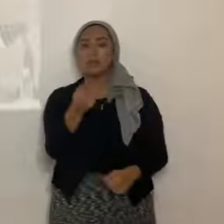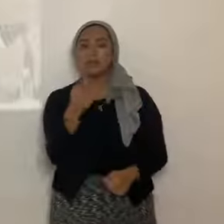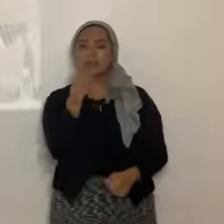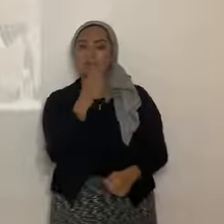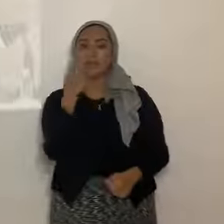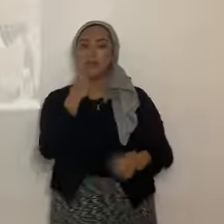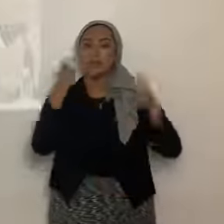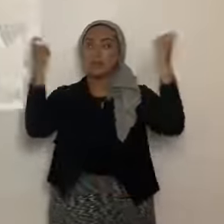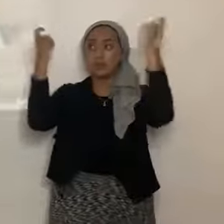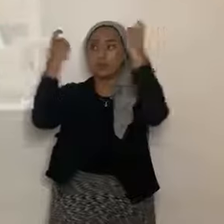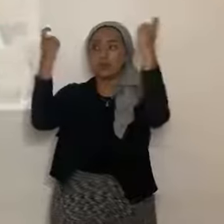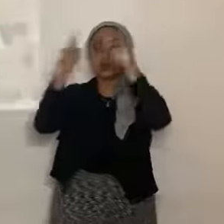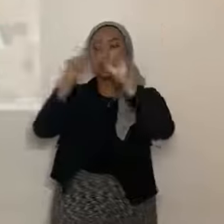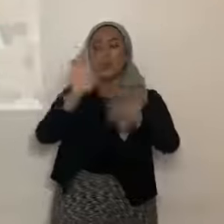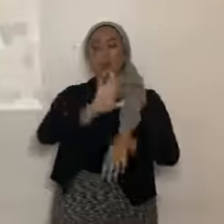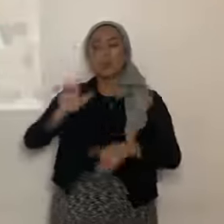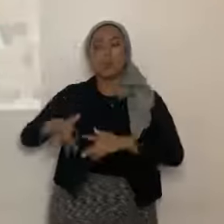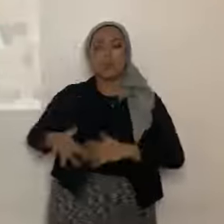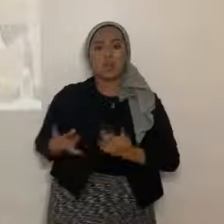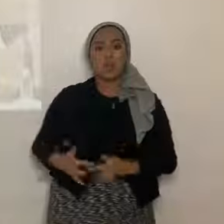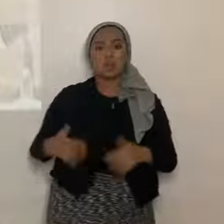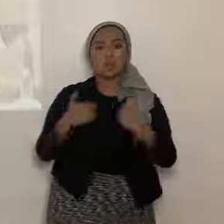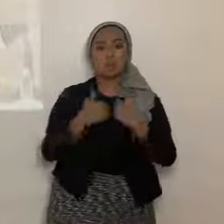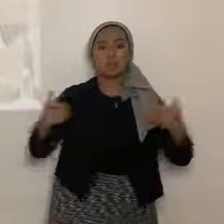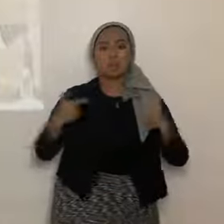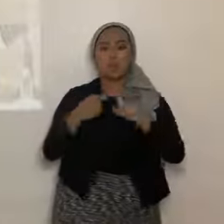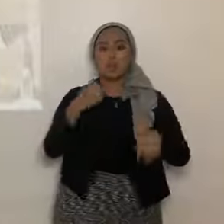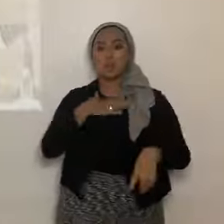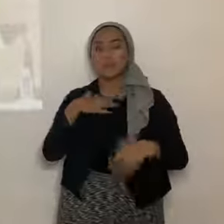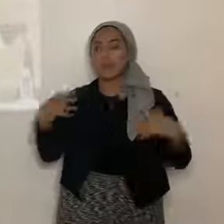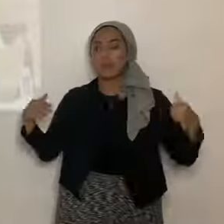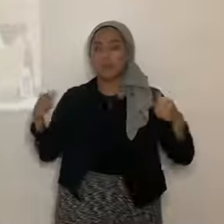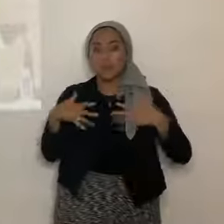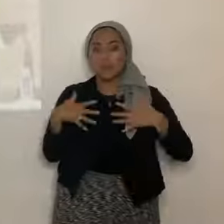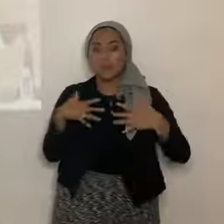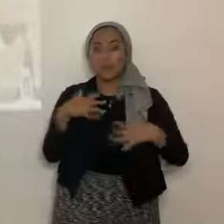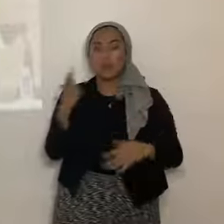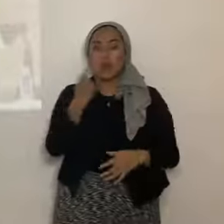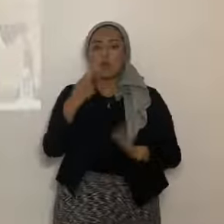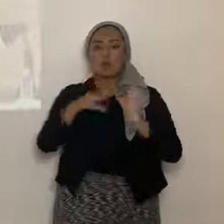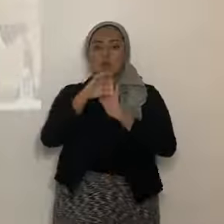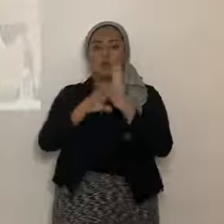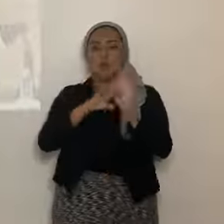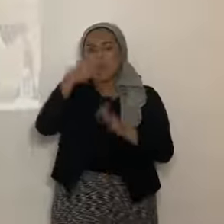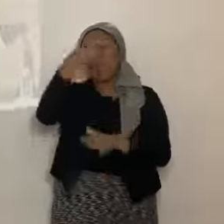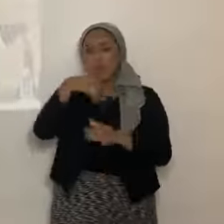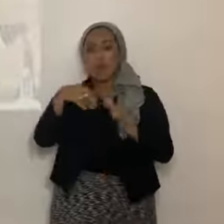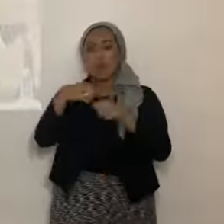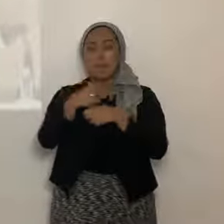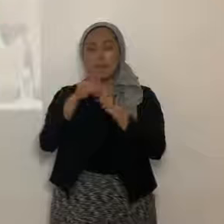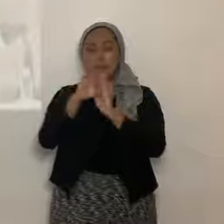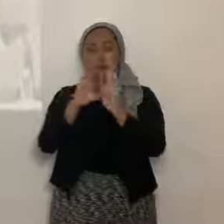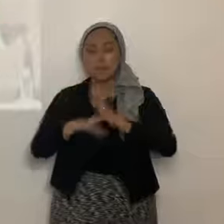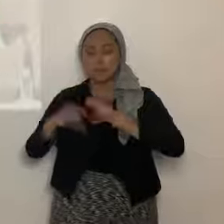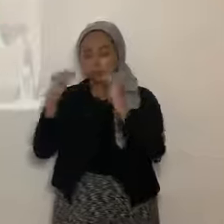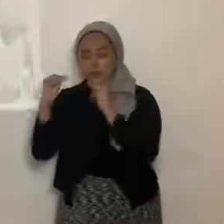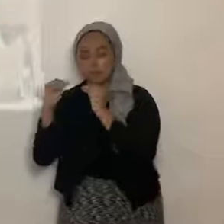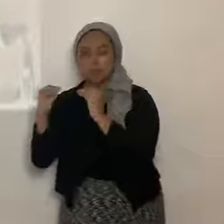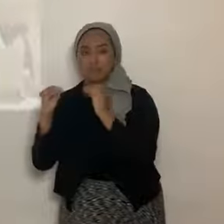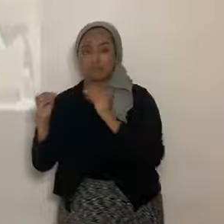honra, pero su corazón está lejos de mí y su temor de mí no es más que un mandamiento de hombres que les ha sido enseñado.